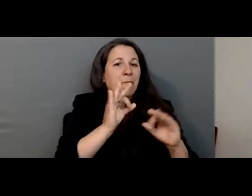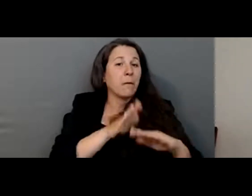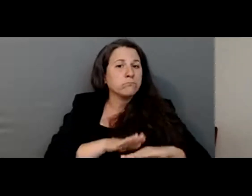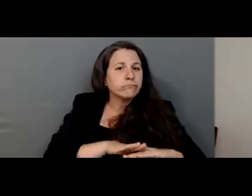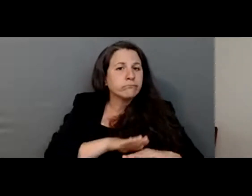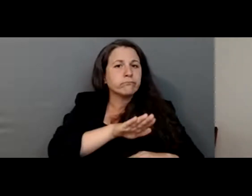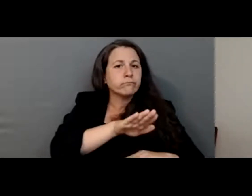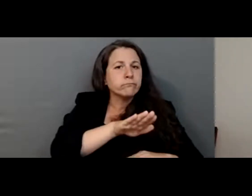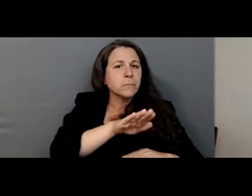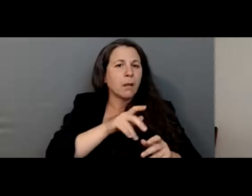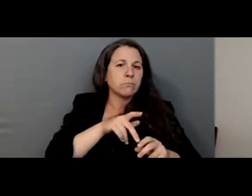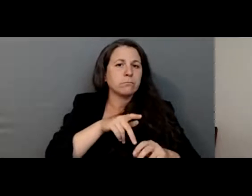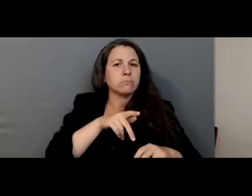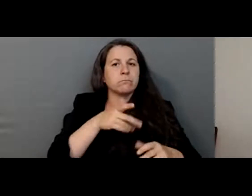que